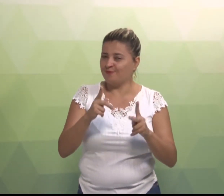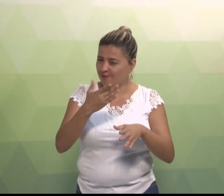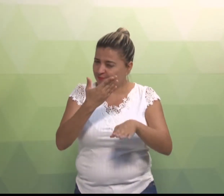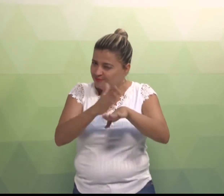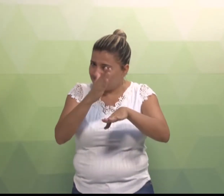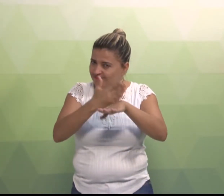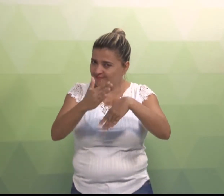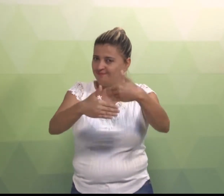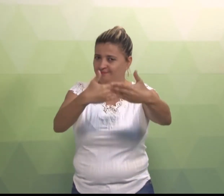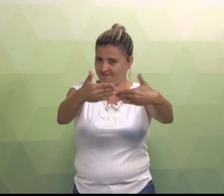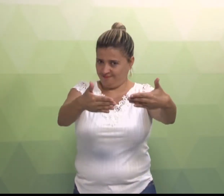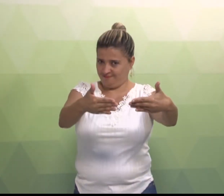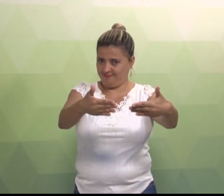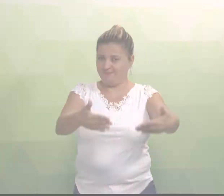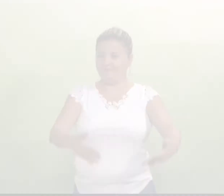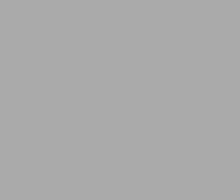Ok? Então, treinem adiante.